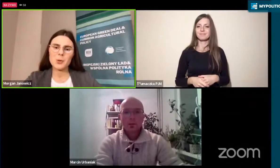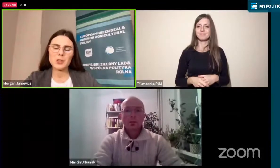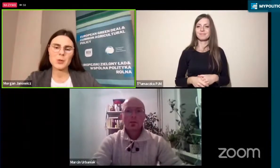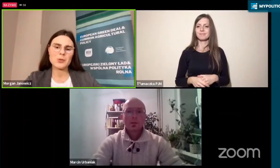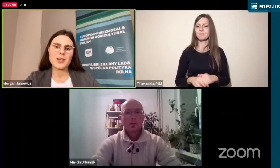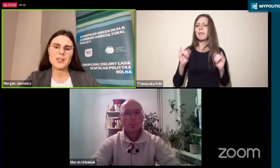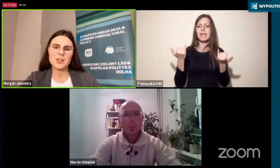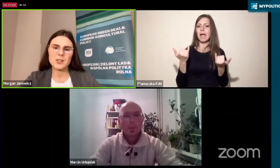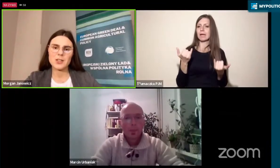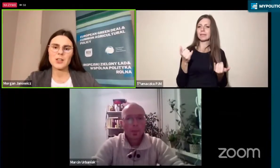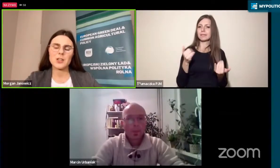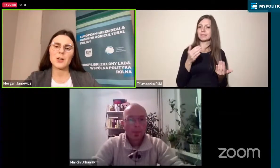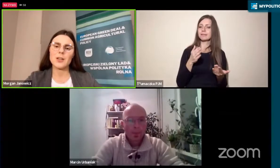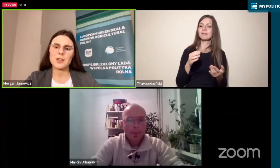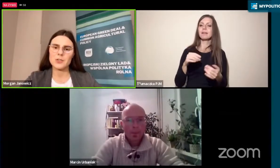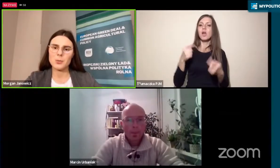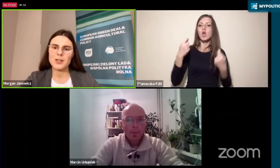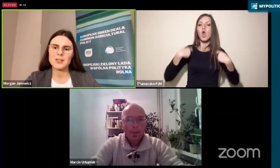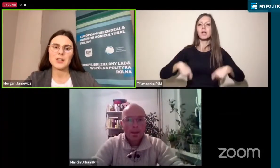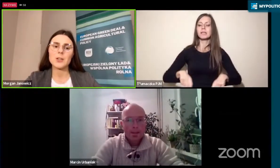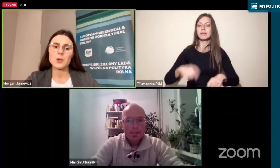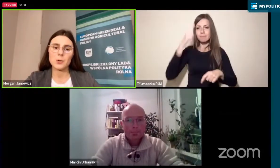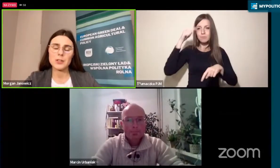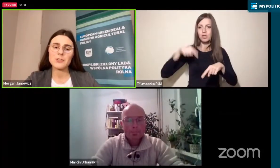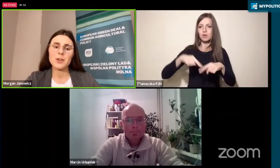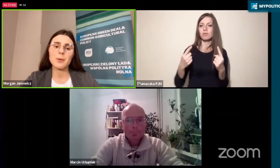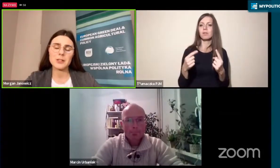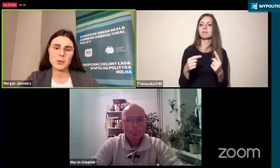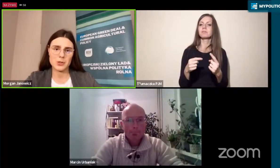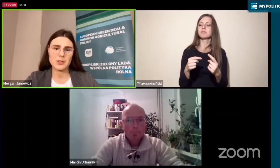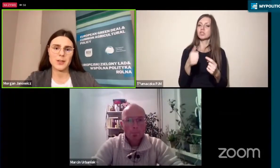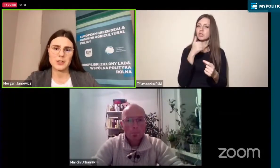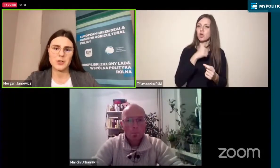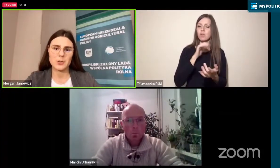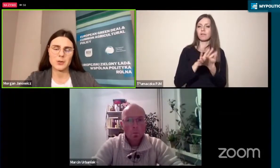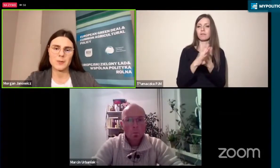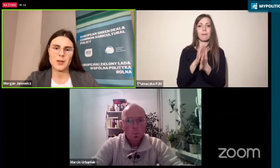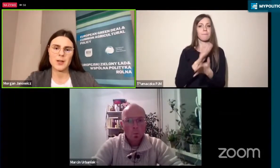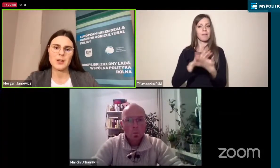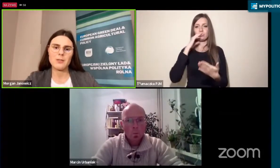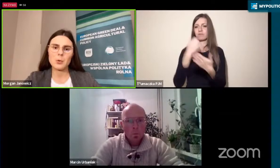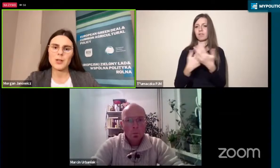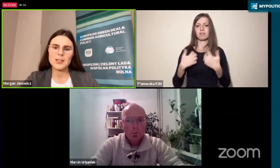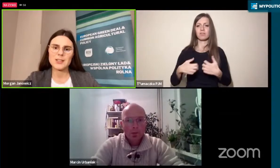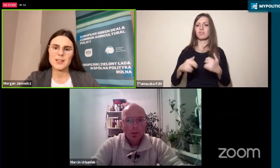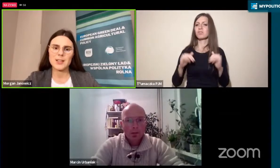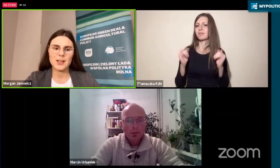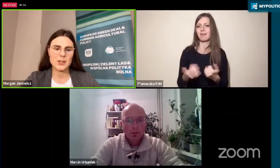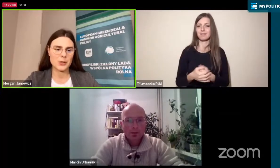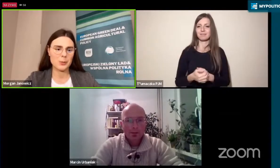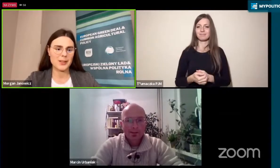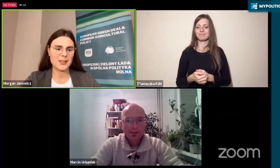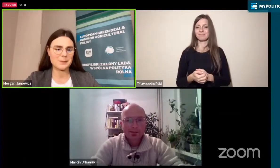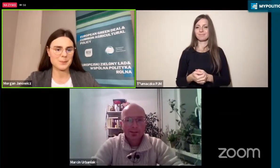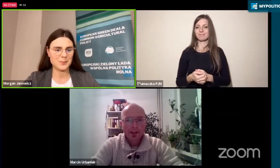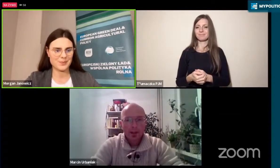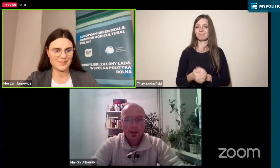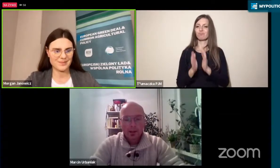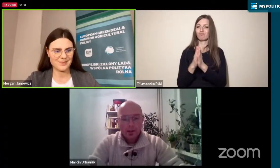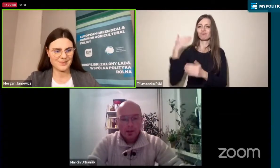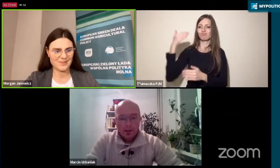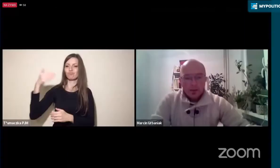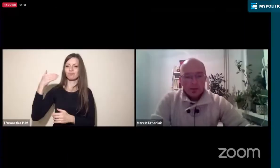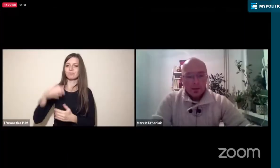przekonać rolników do etycznej zielonej transformacji i do rolnictwa bez wykorzystywania zwierząt? Wirtualna scena należy do Pana.